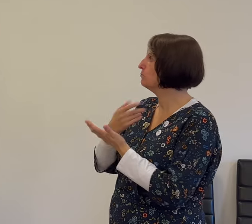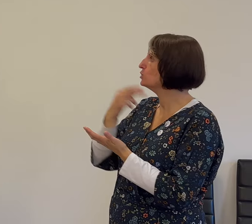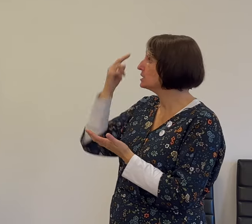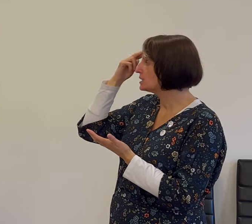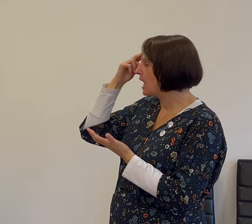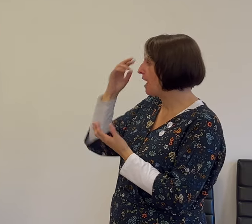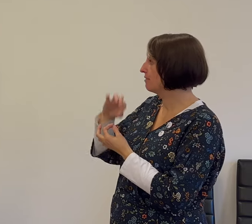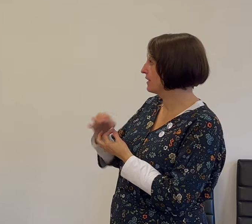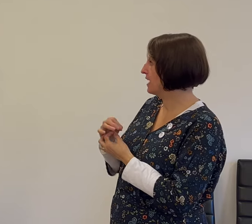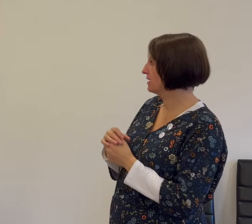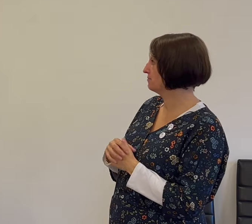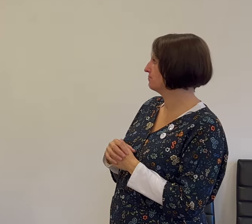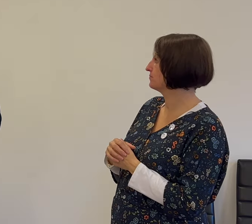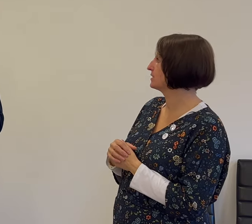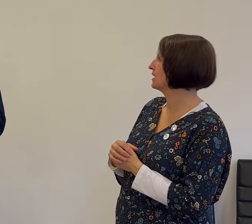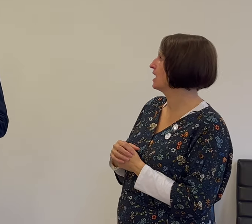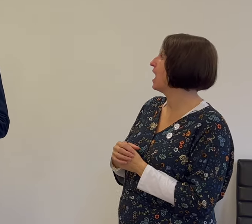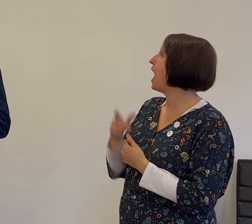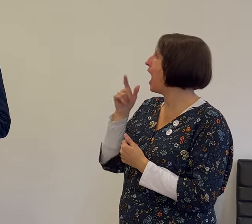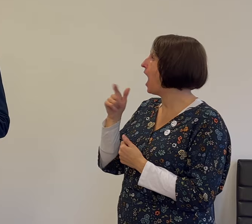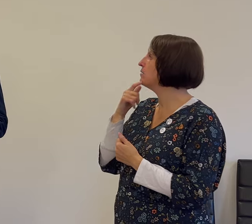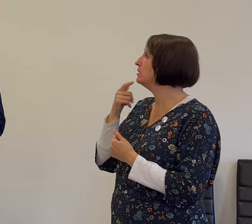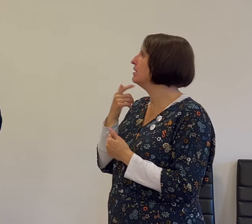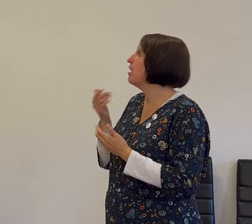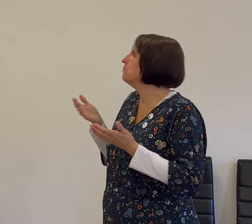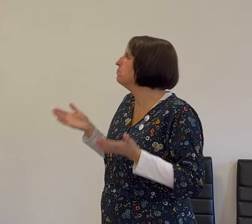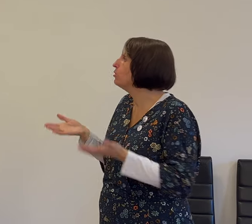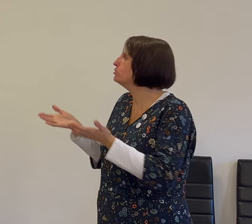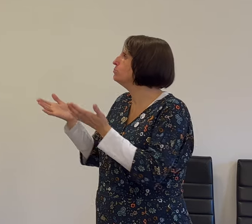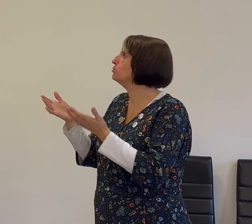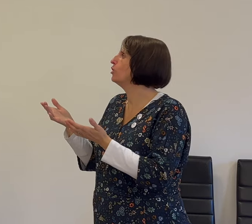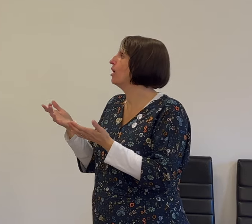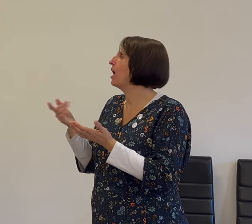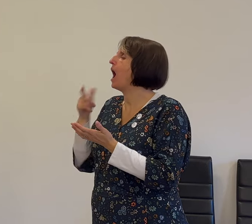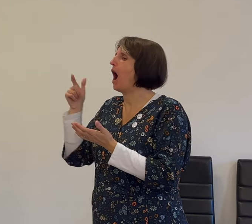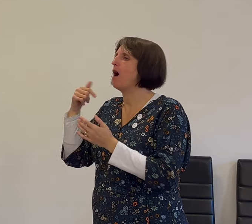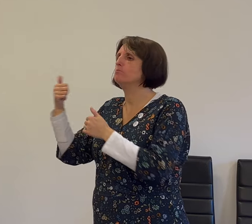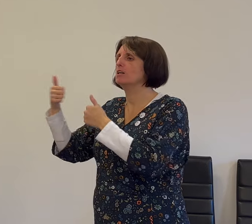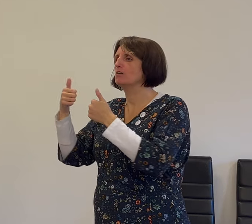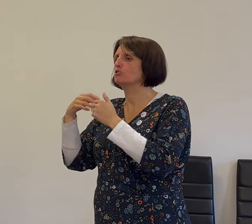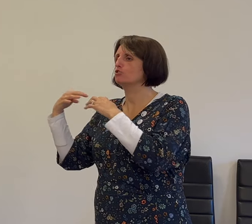straně se nebudou dívat a nebudou je povzbuzovat, ale budou je zasypávat šípy jako pivo.